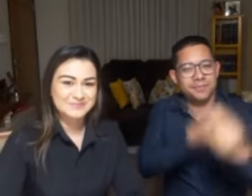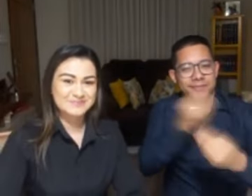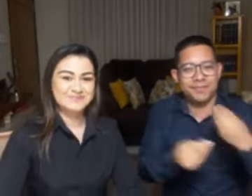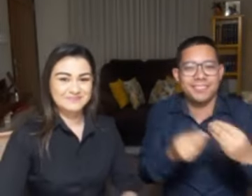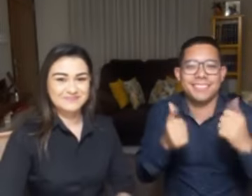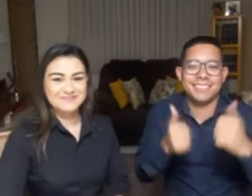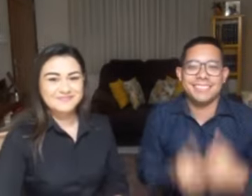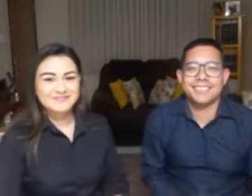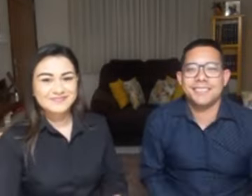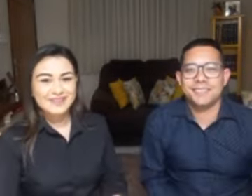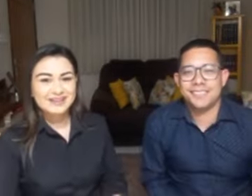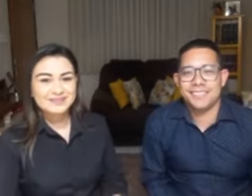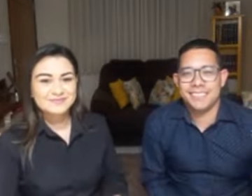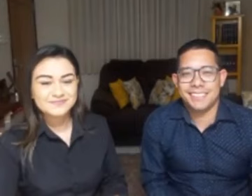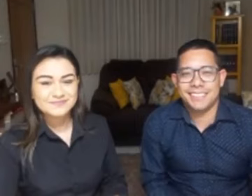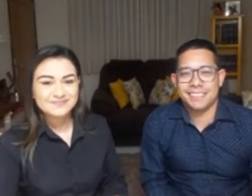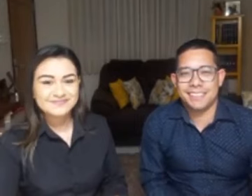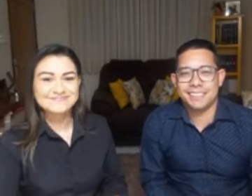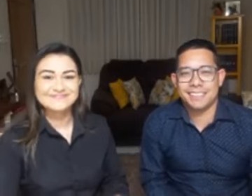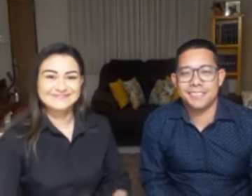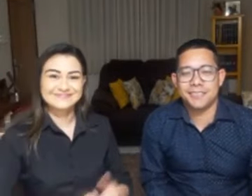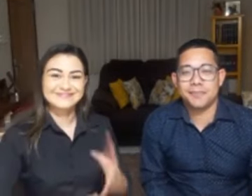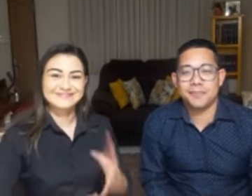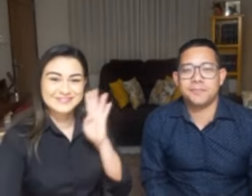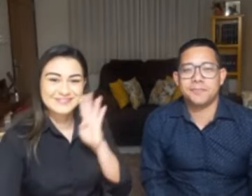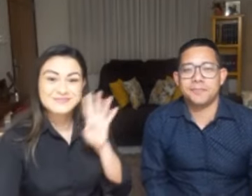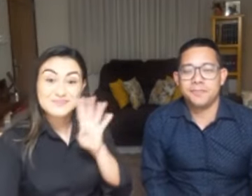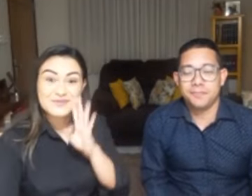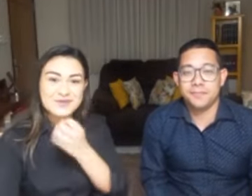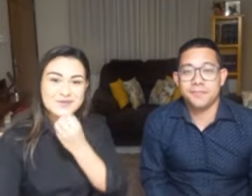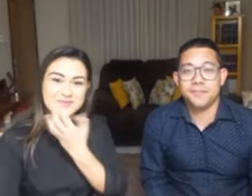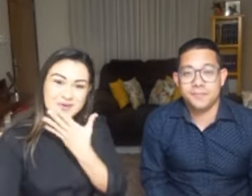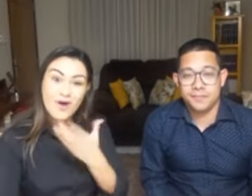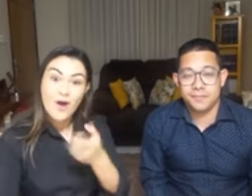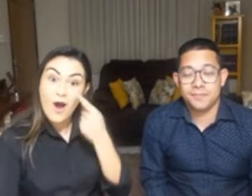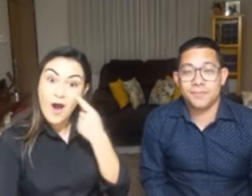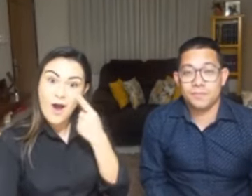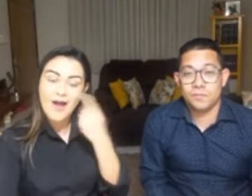Deus. Muito legal, muito bom. Pessoal, olha, então hoje nós